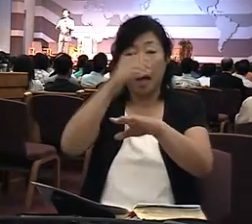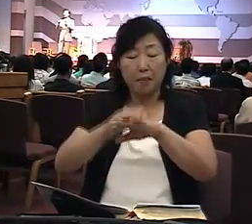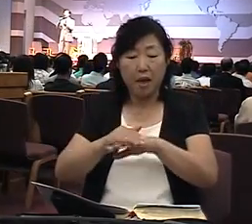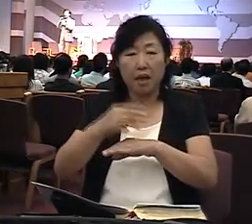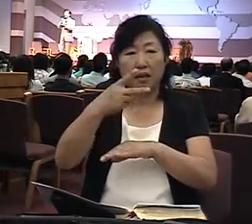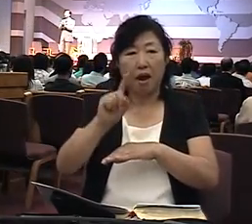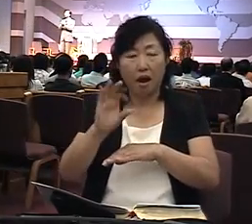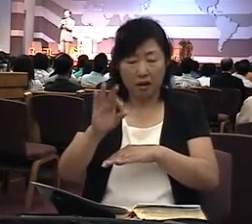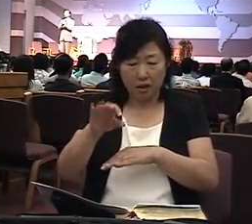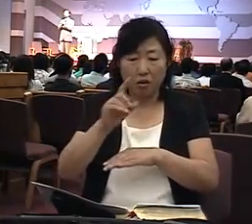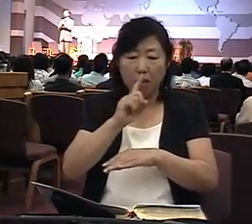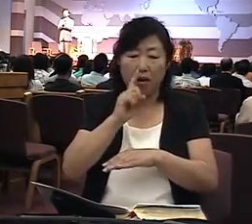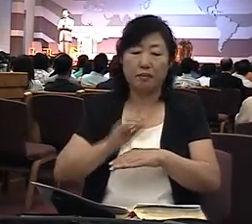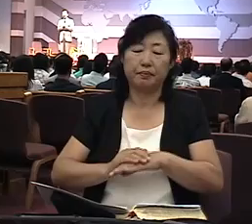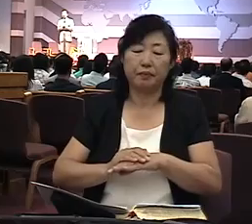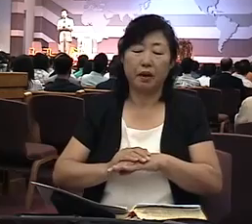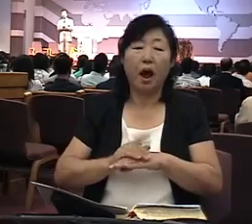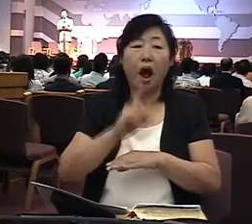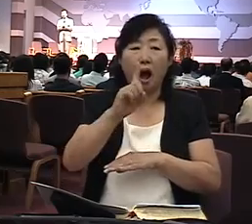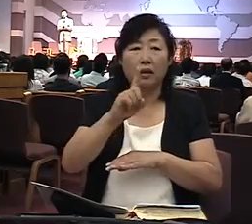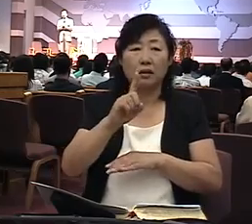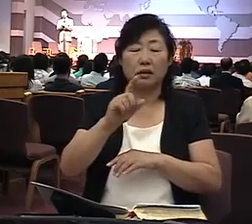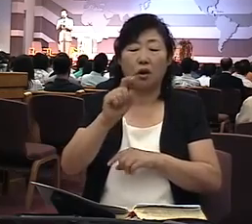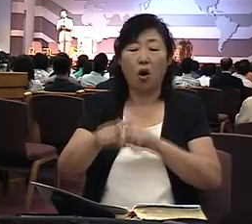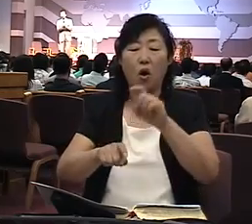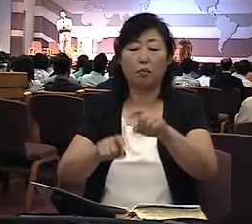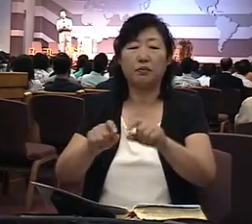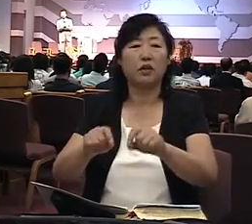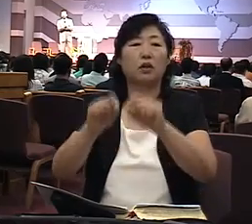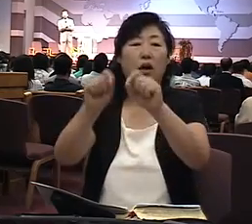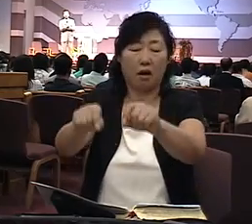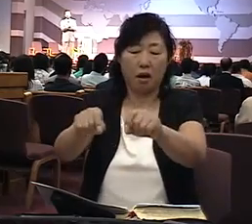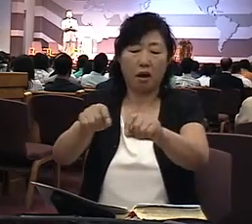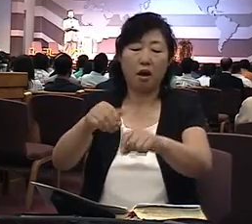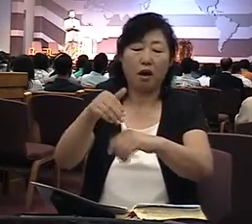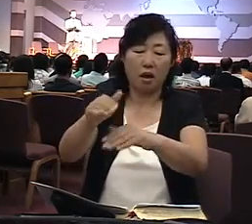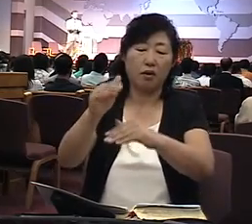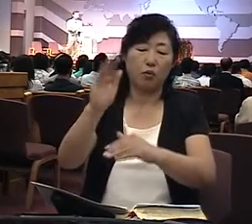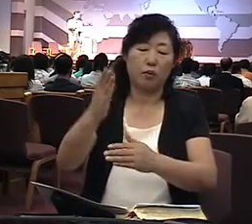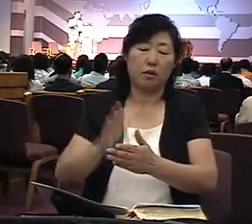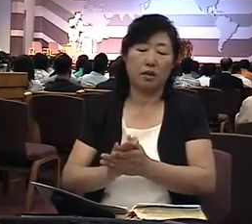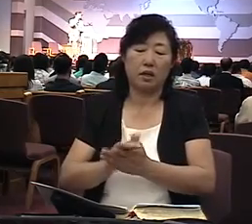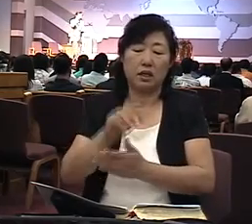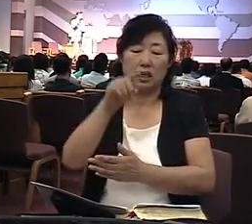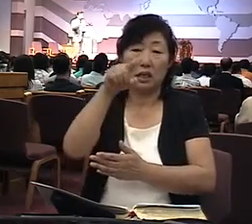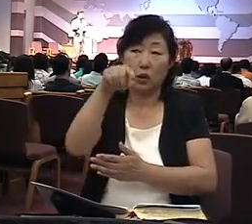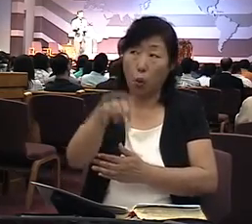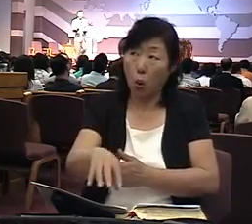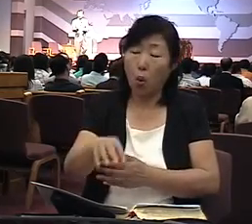그러나 한 걸음 더 나가야 돼요. 한 걸음 더 나가야 돼요. 이곳은